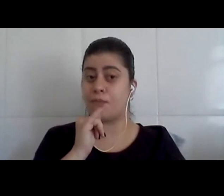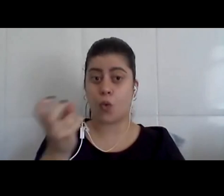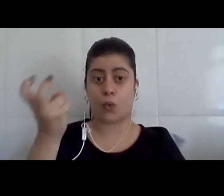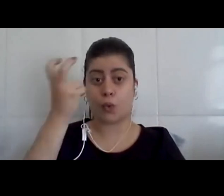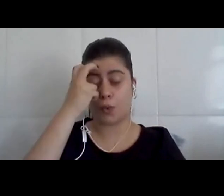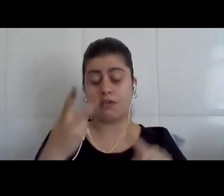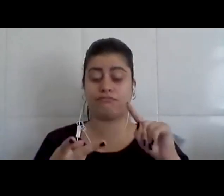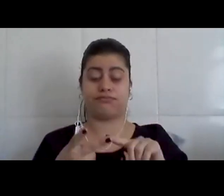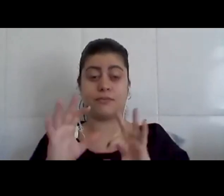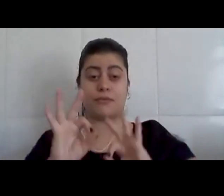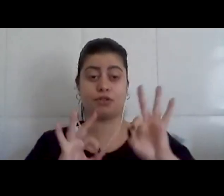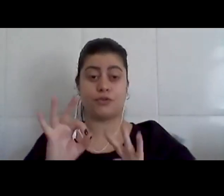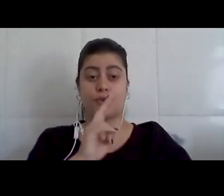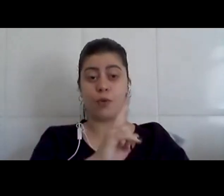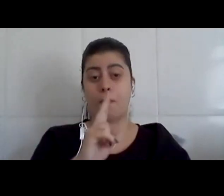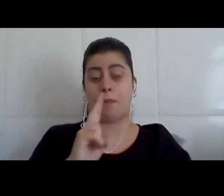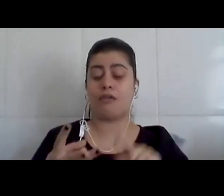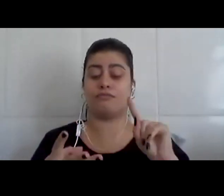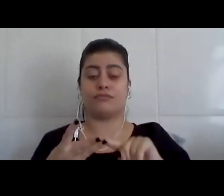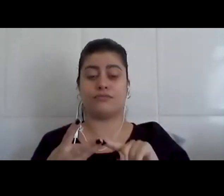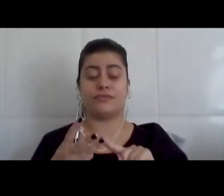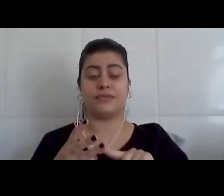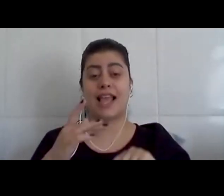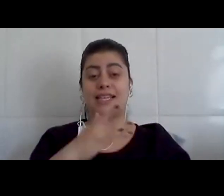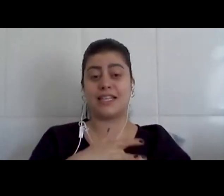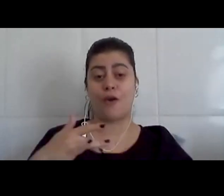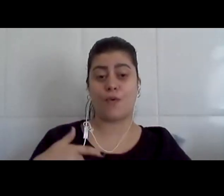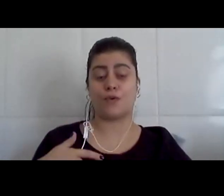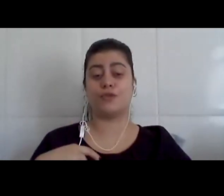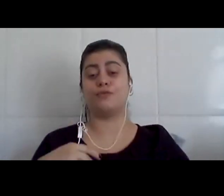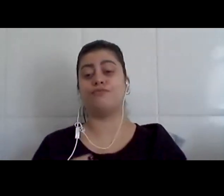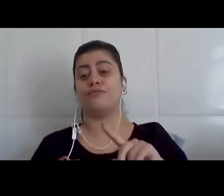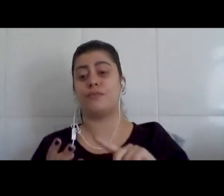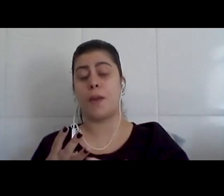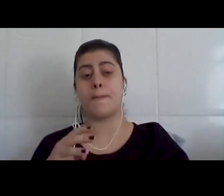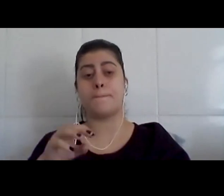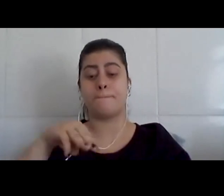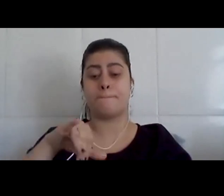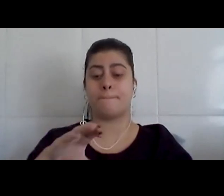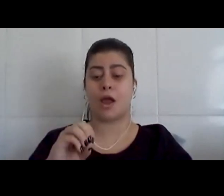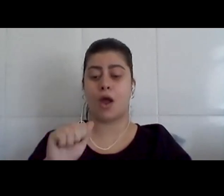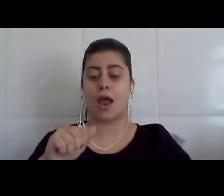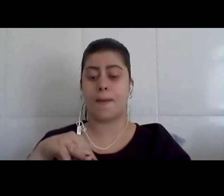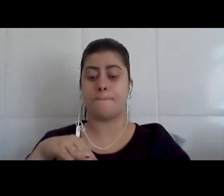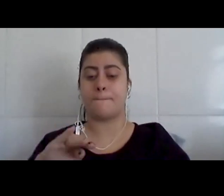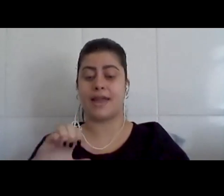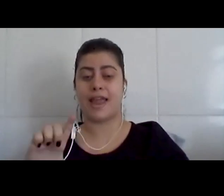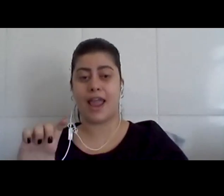planejamento urbano, saúde, meio ambiente, desenvolvimento econômico e a Empresa Municipal de